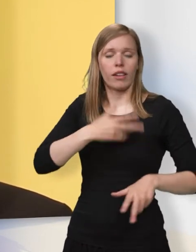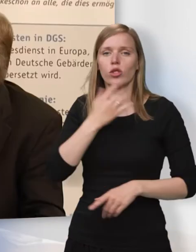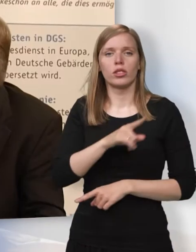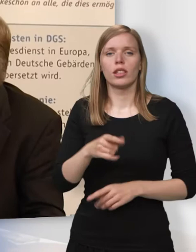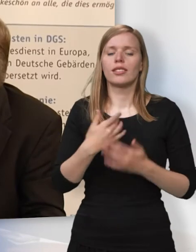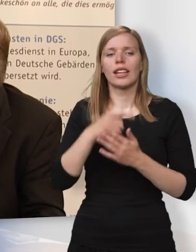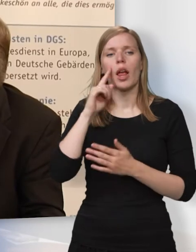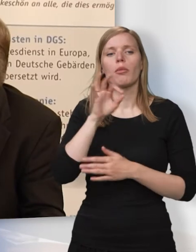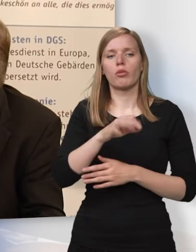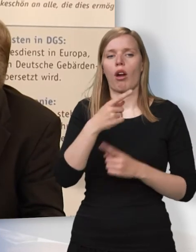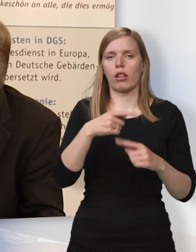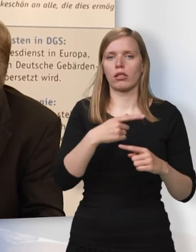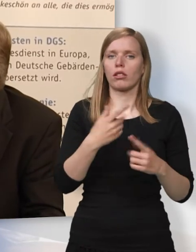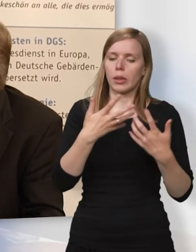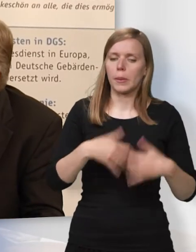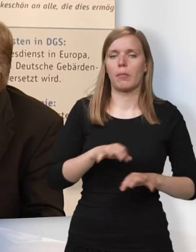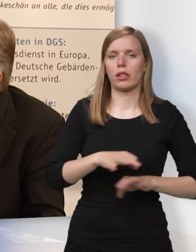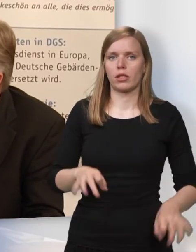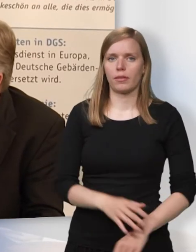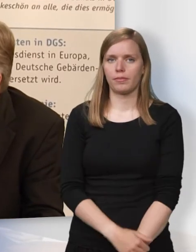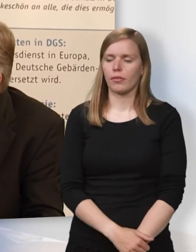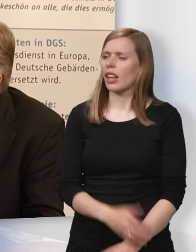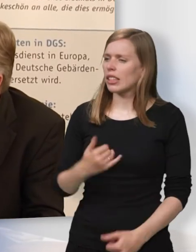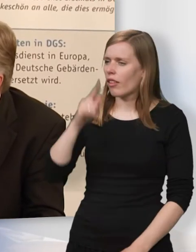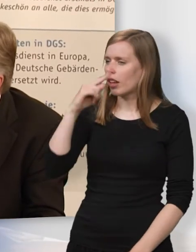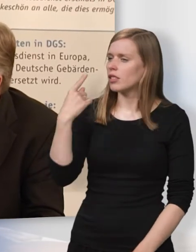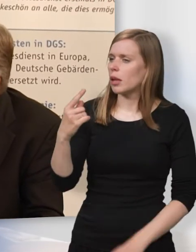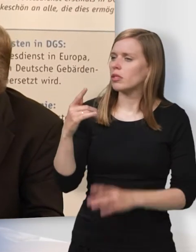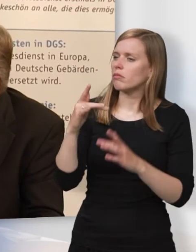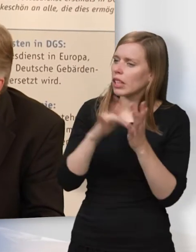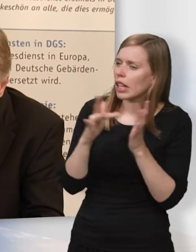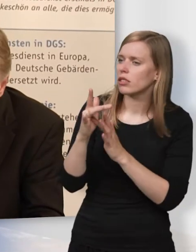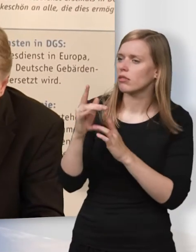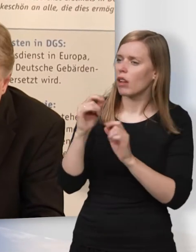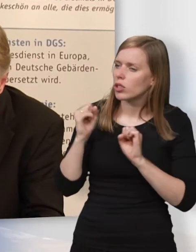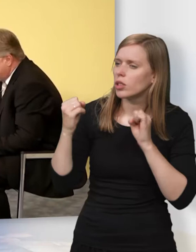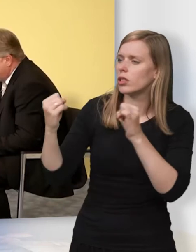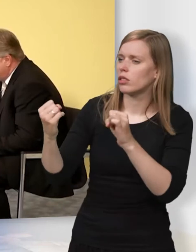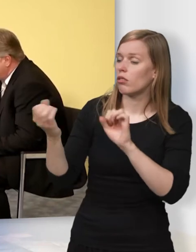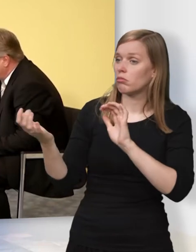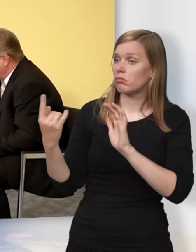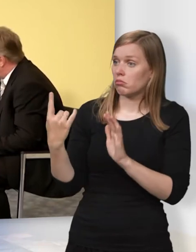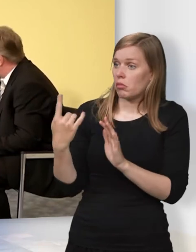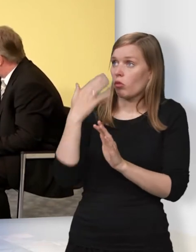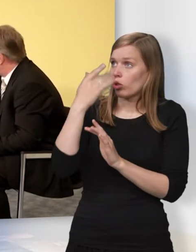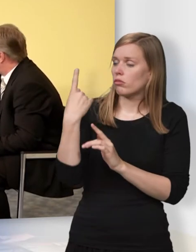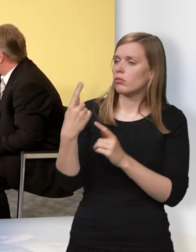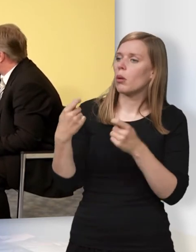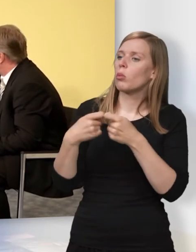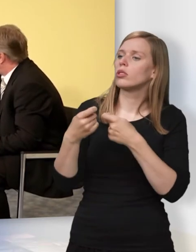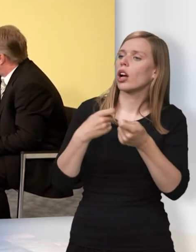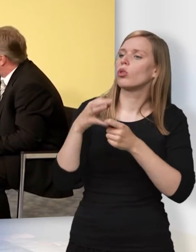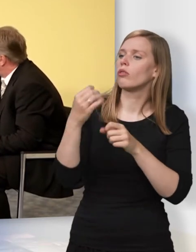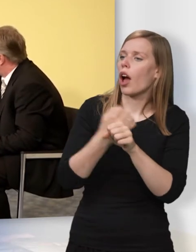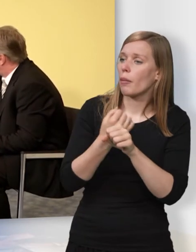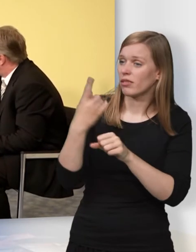von Ihnen, dass Sie engagierter Christ sind. Hat Ihr Christsein im Arbeiten, zum Beispiel in der Bundesagentur für Arbeit, hat es da